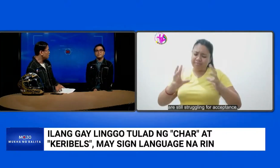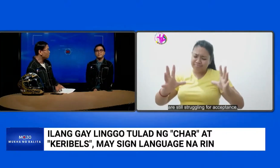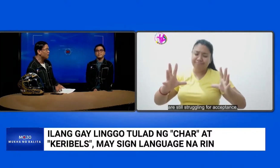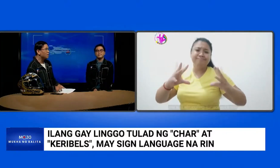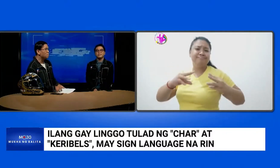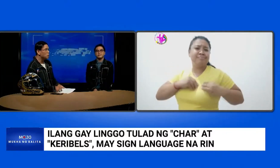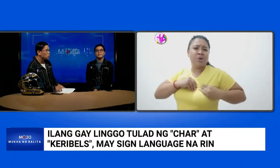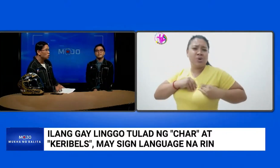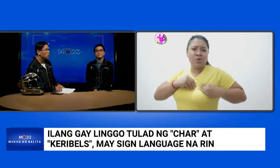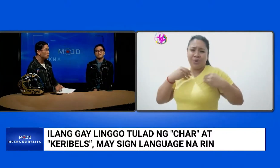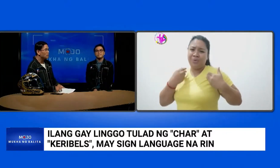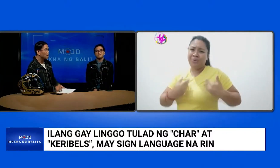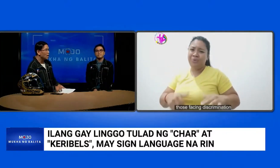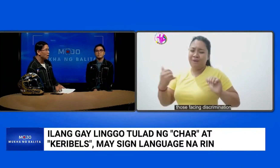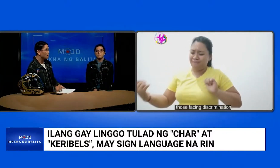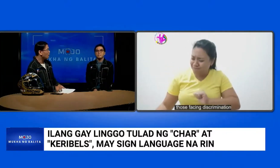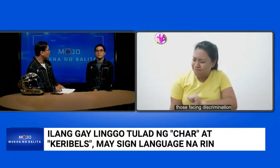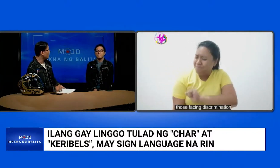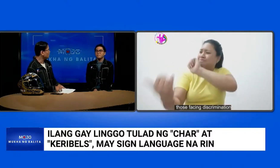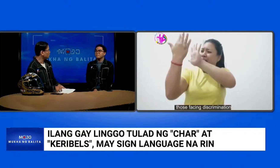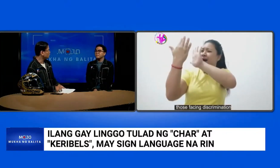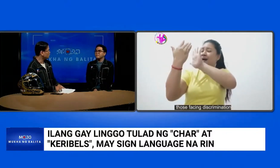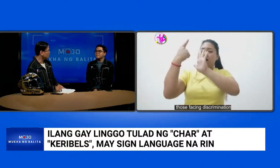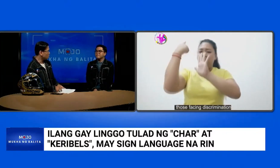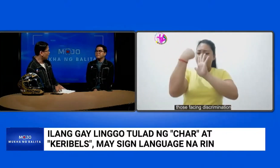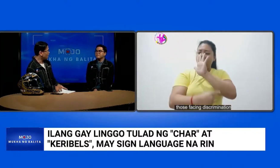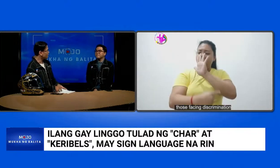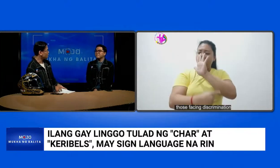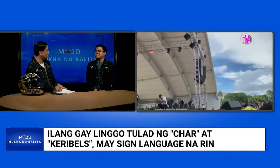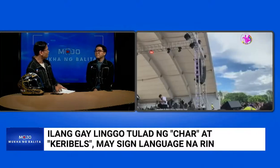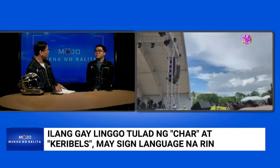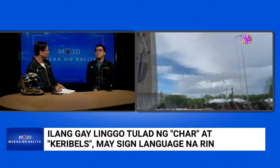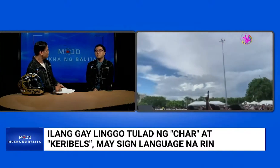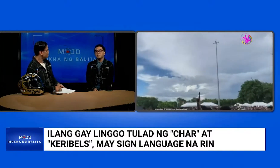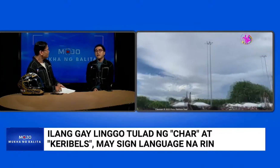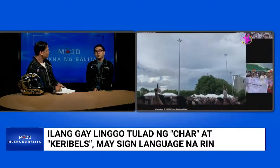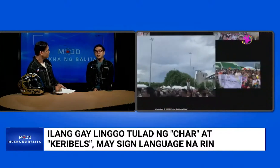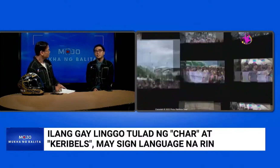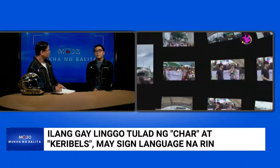and mute community ang nakakaalam nito? Naipakalat na ba? Pops, actually, sabi ni